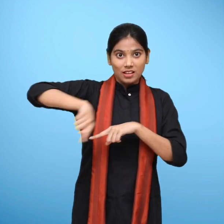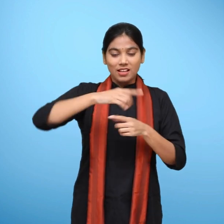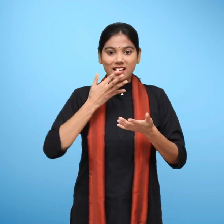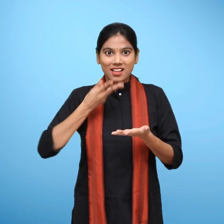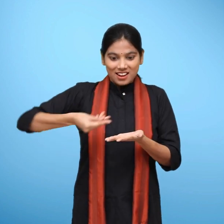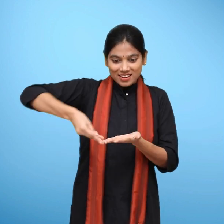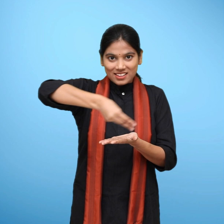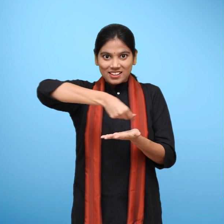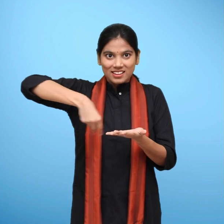रहे